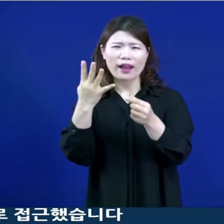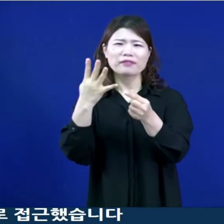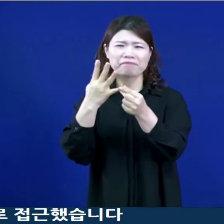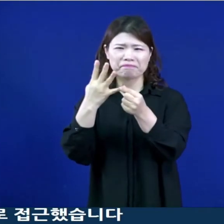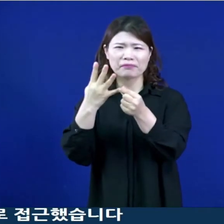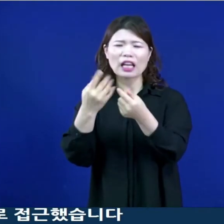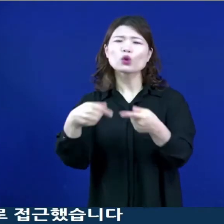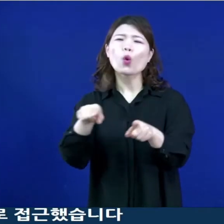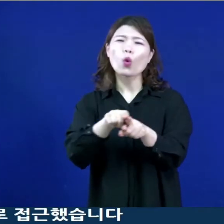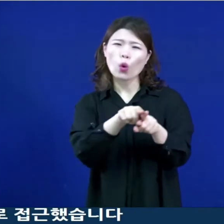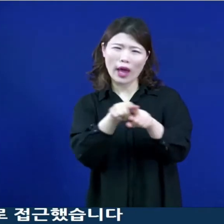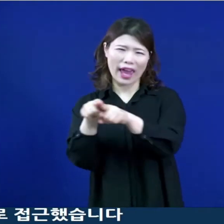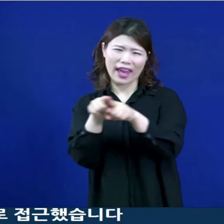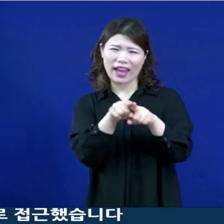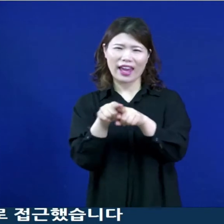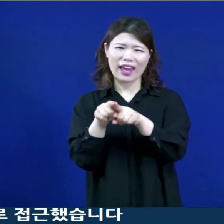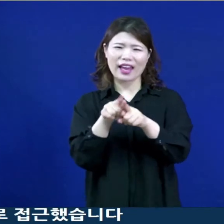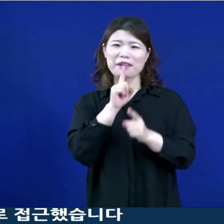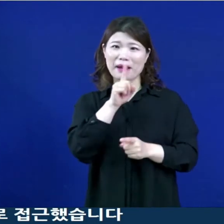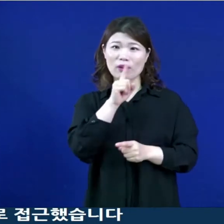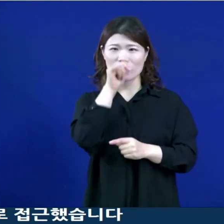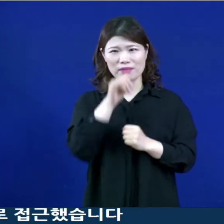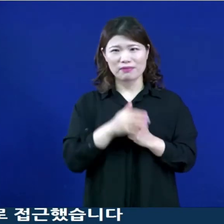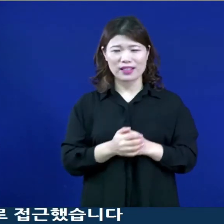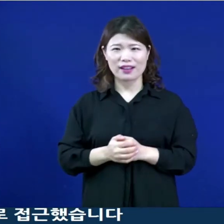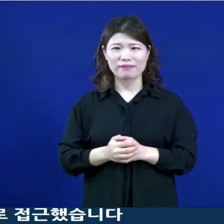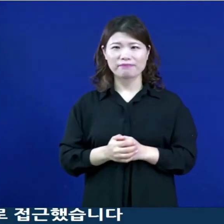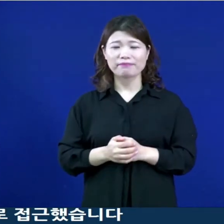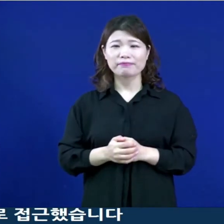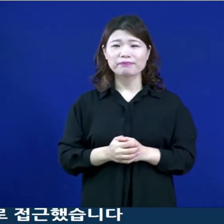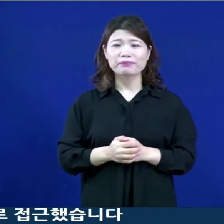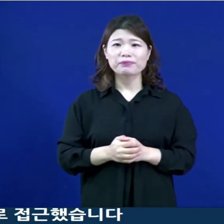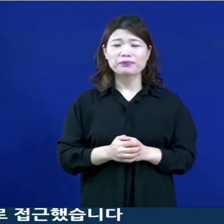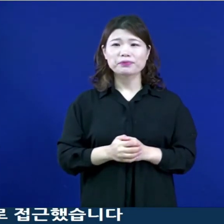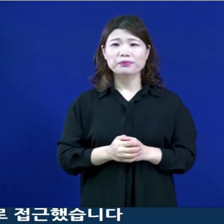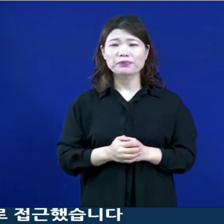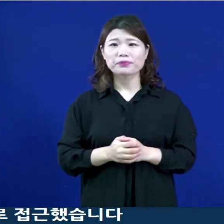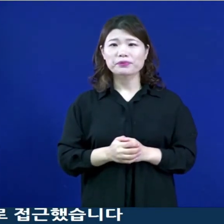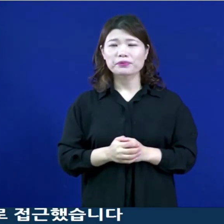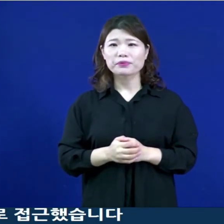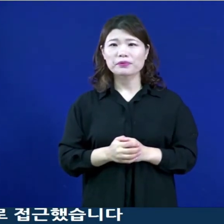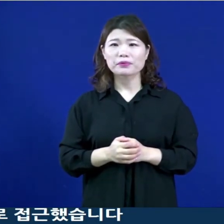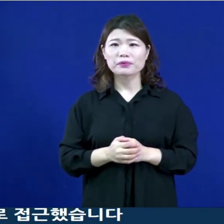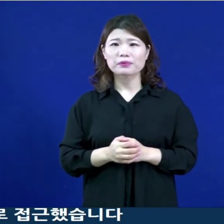이제 많이들 기억이 나실 거예요. 근데 오늘은 조금 다르게 접근하려고 합니다.